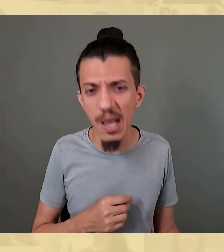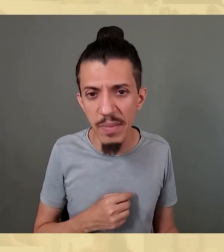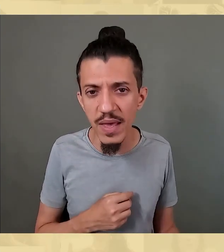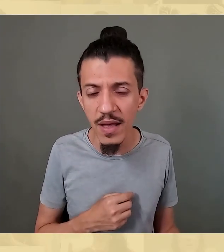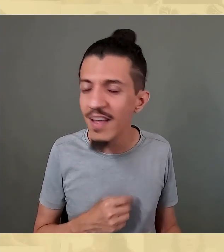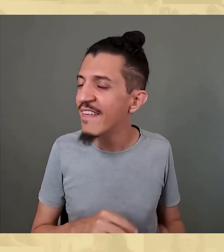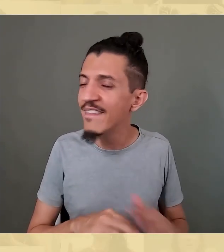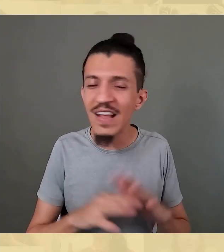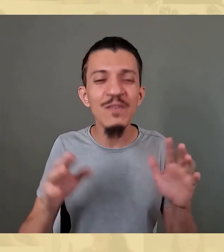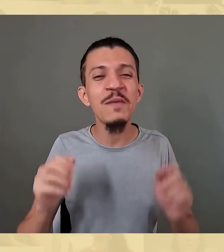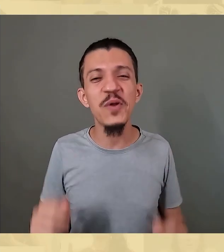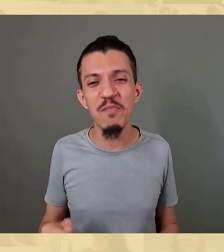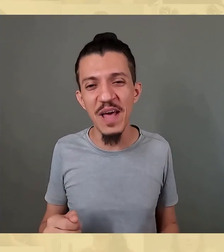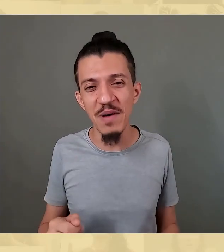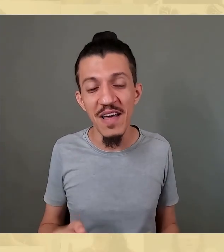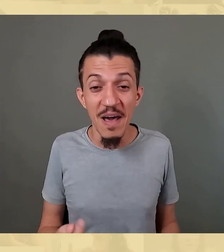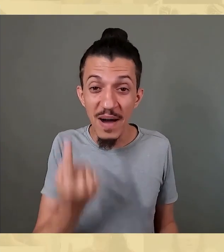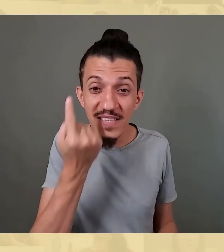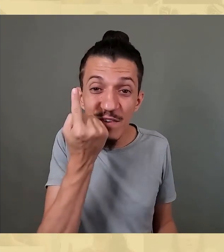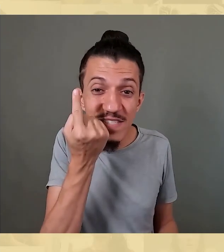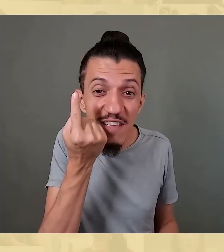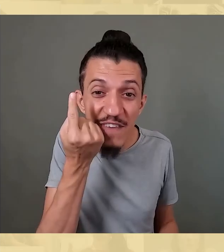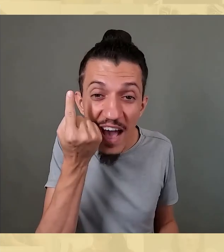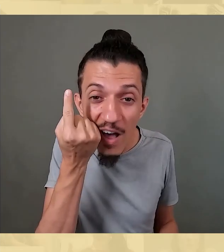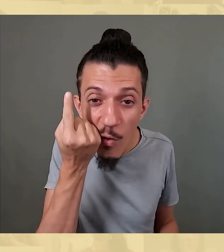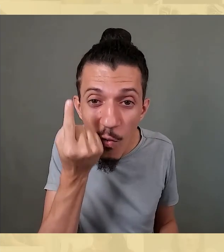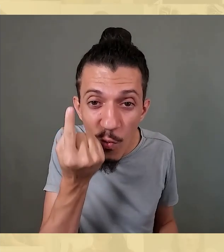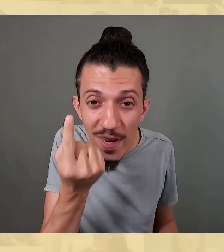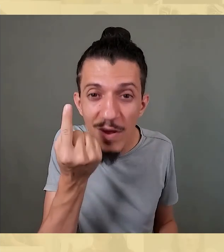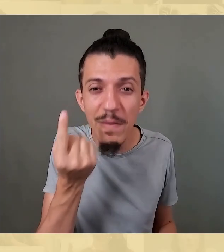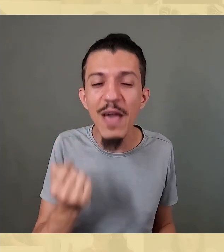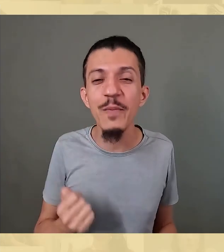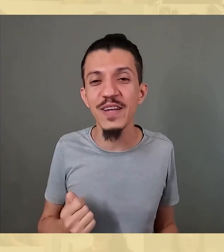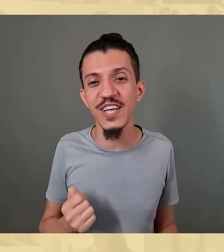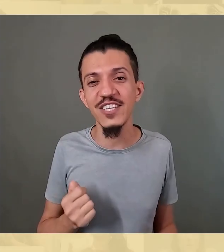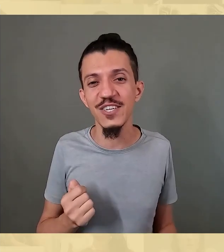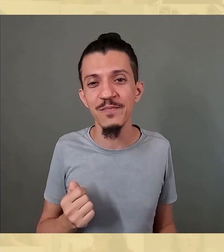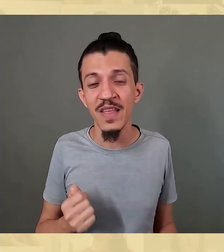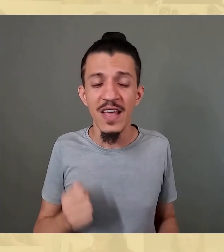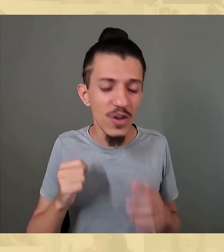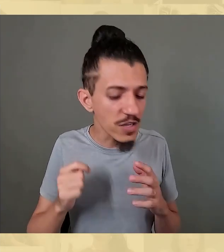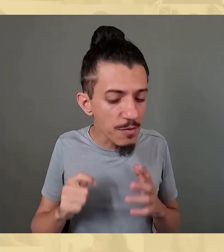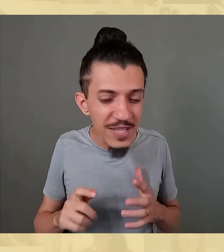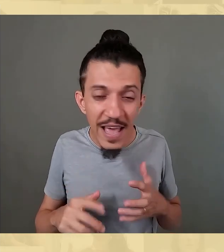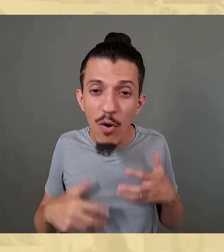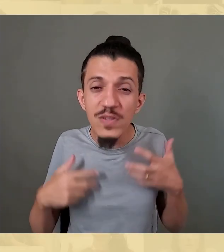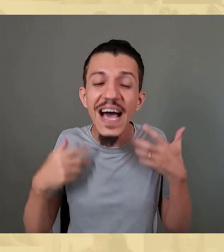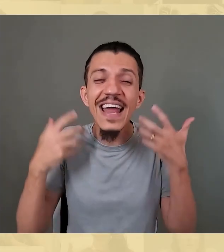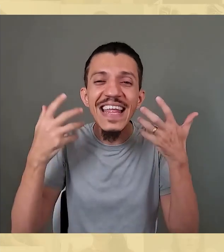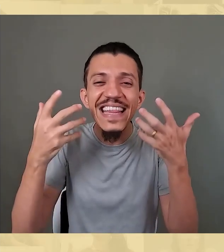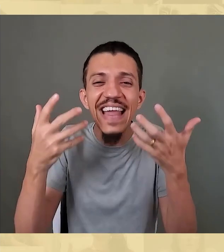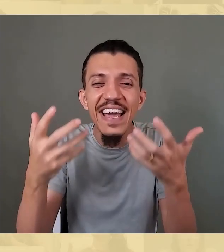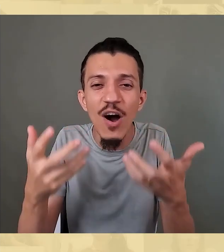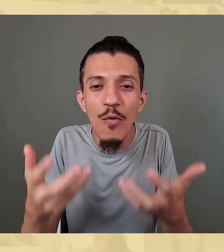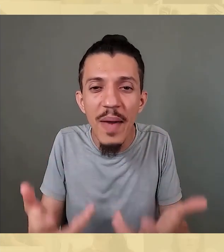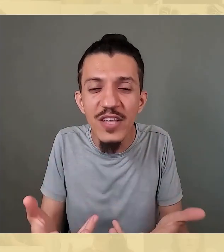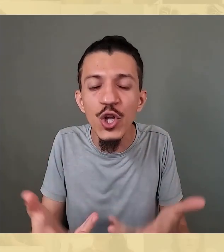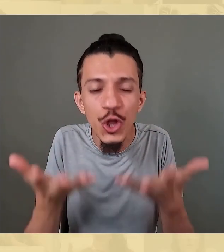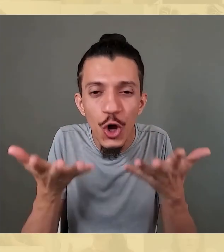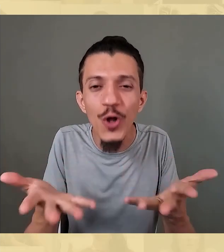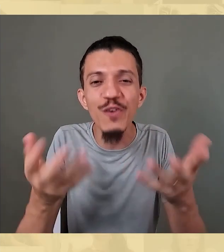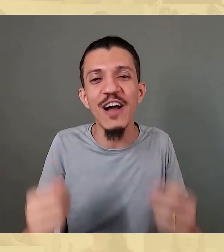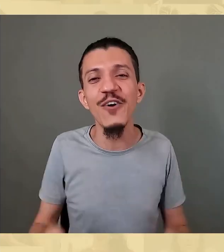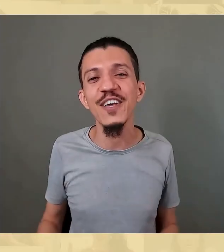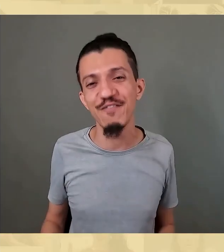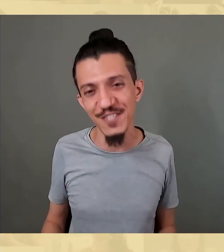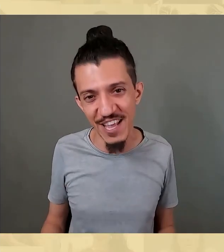já sabia, não tem problema. Basta você enviar um único e-mail para a gente, nós vamos reembolsar integralmente